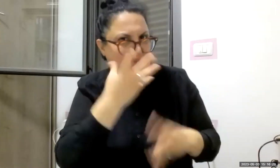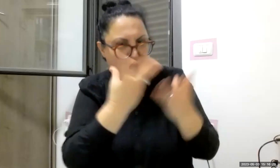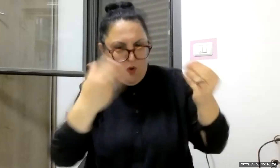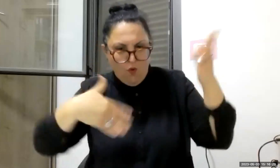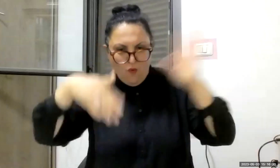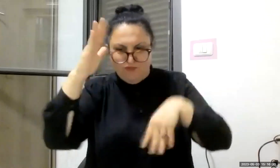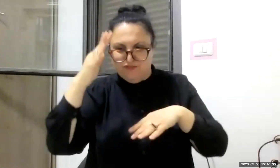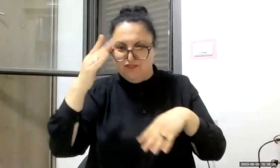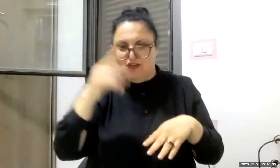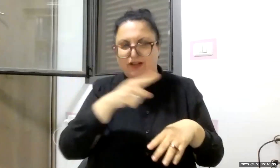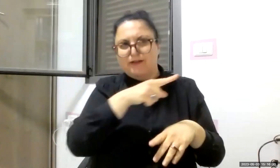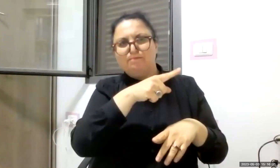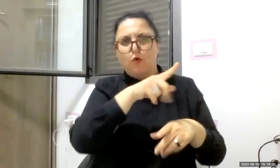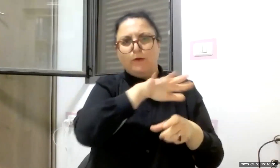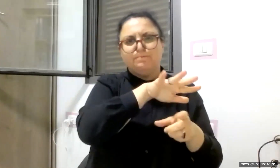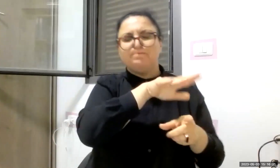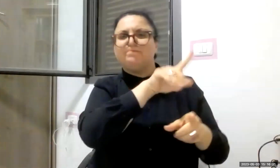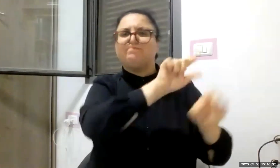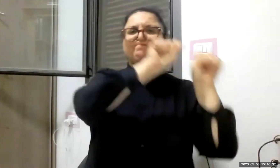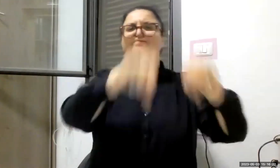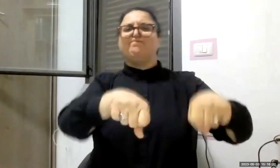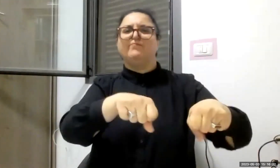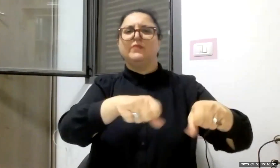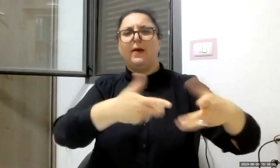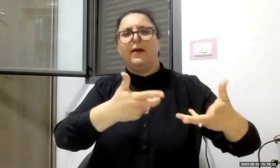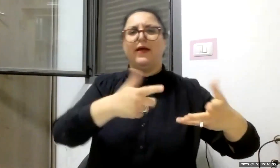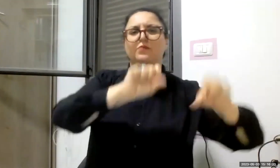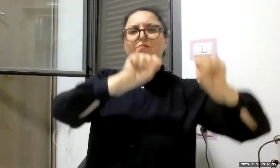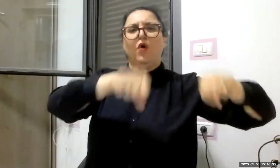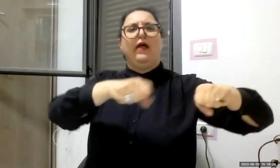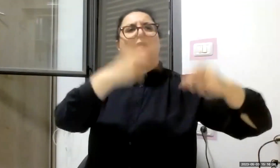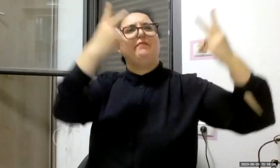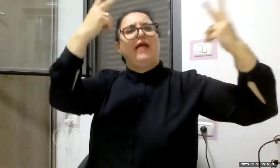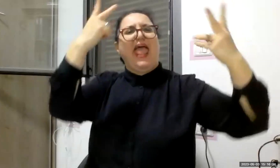שפת הרוב, היווה אומר ורבלית, היא